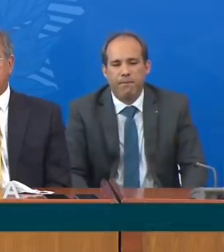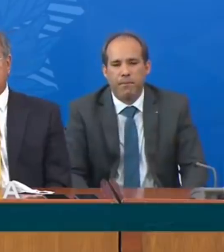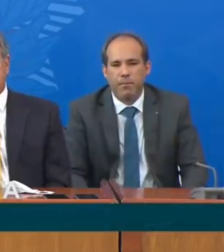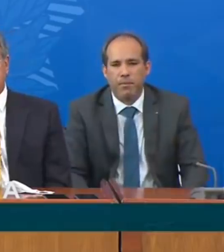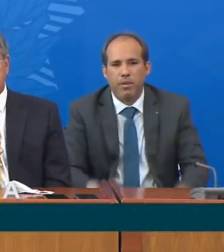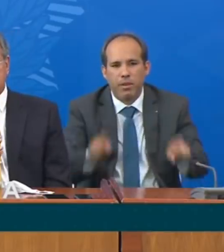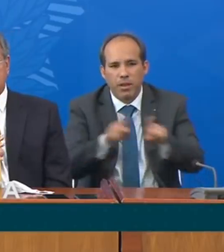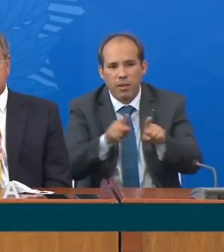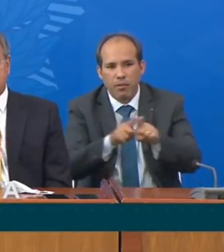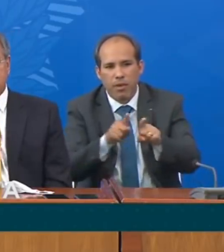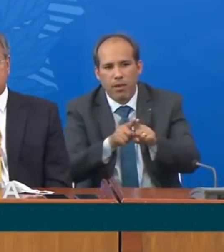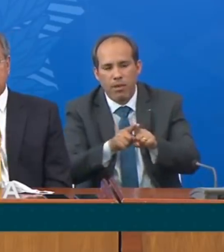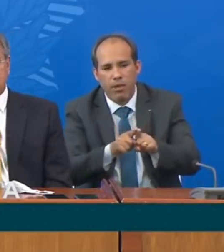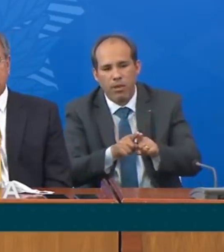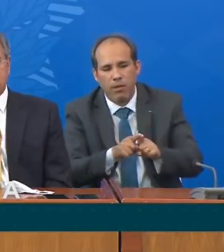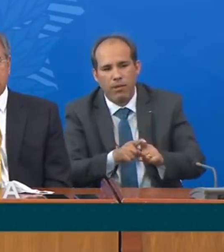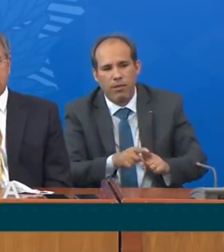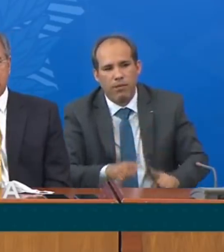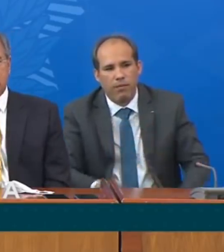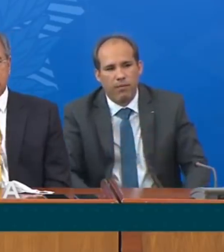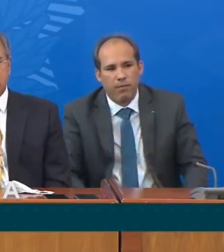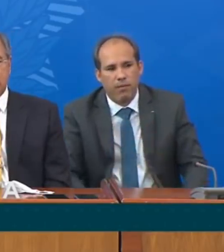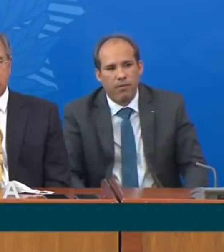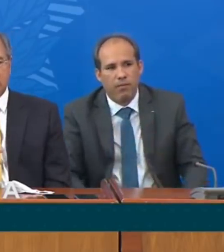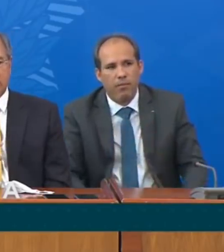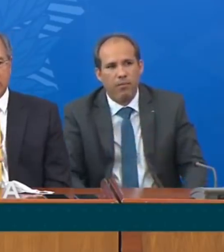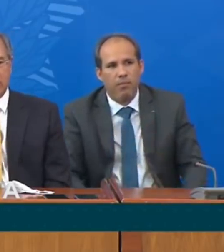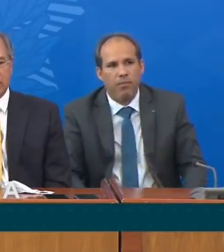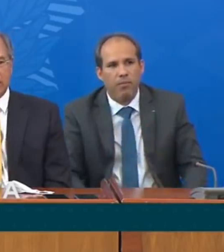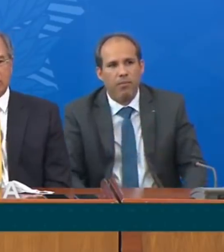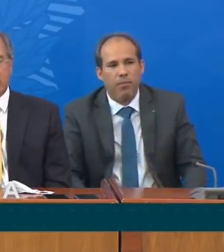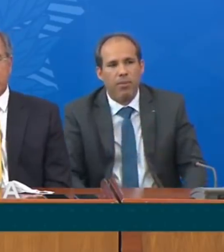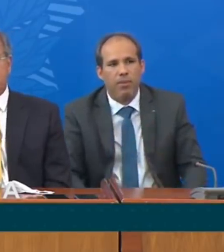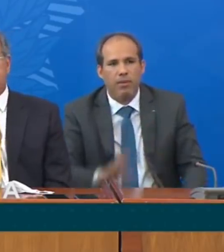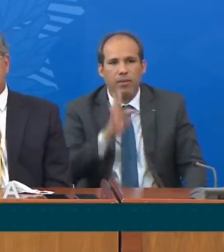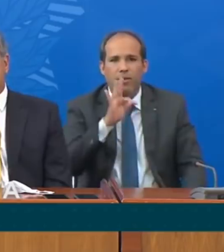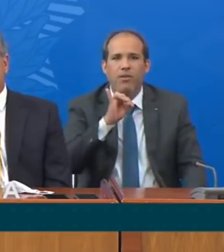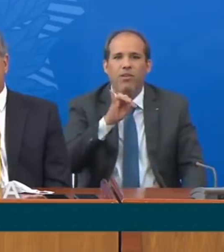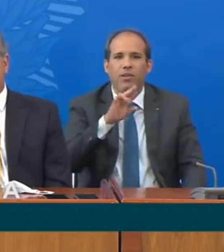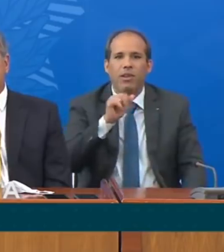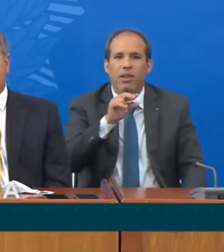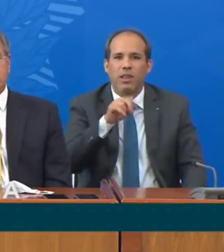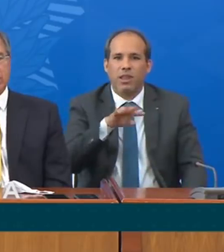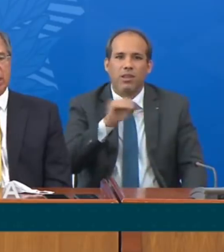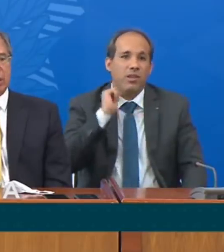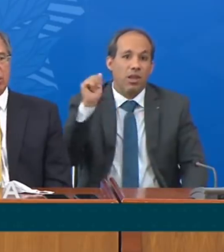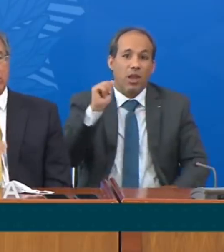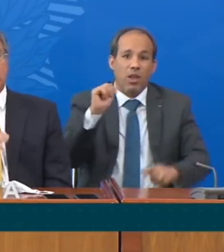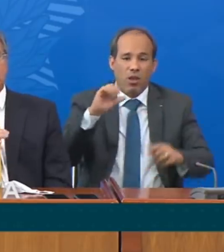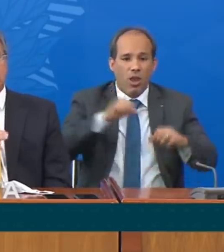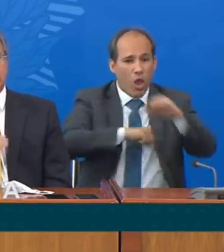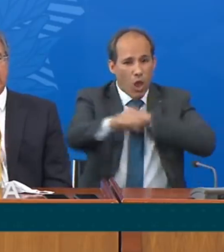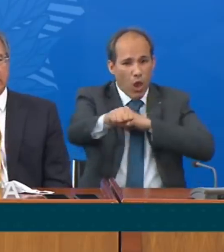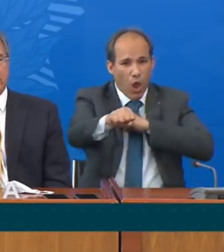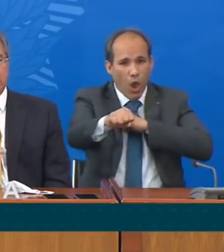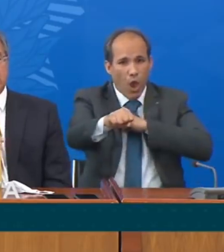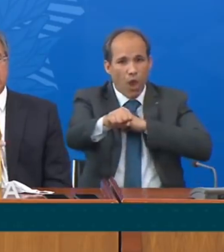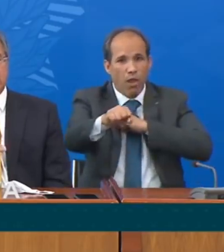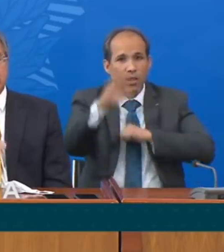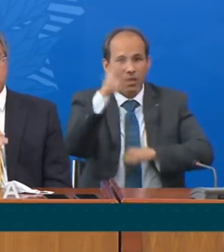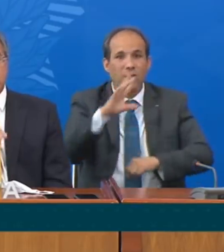pensar Tiradentes fez a revolução, né, o nosso herói nacional, quando os impostos chegaram ao quinto dos